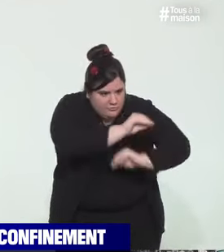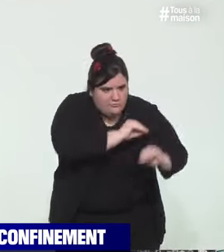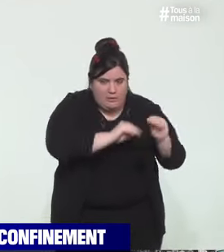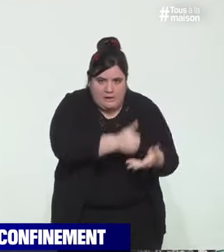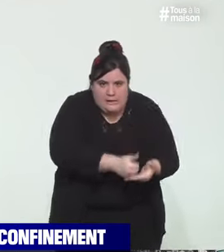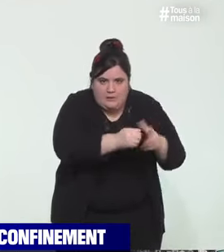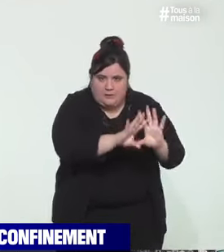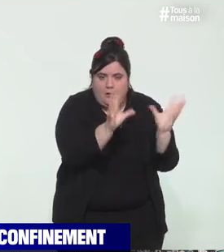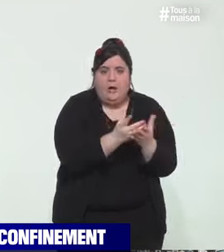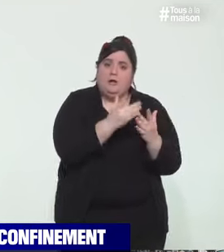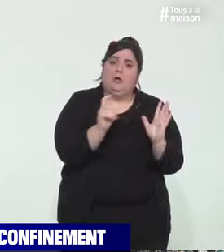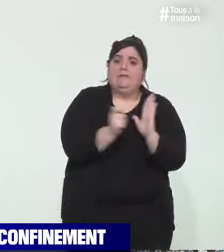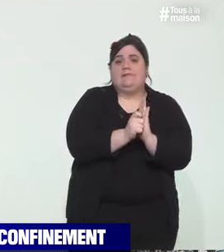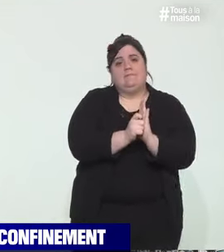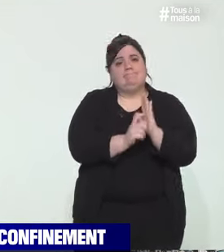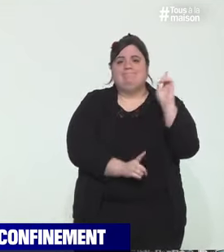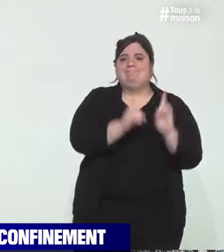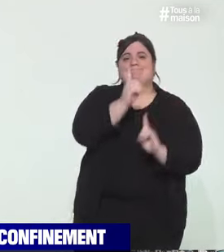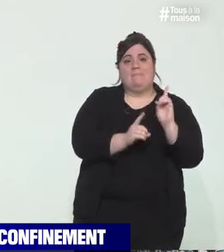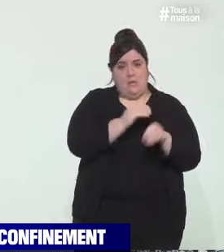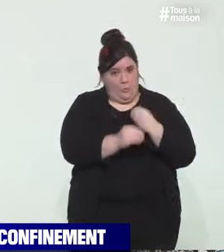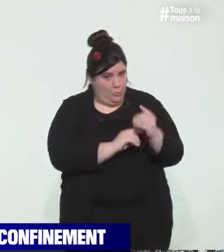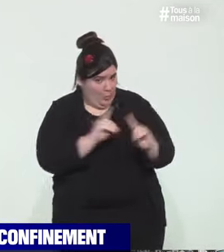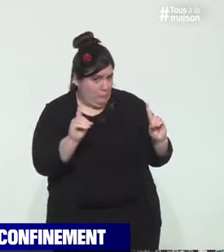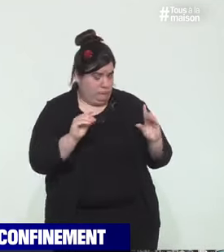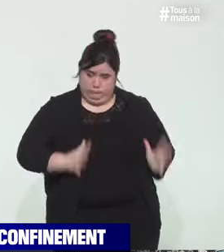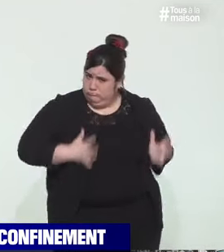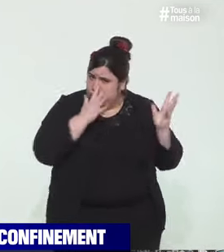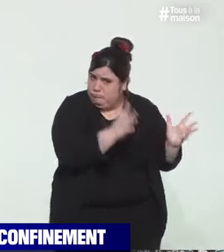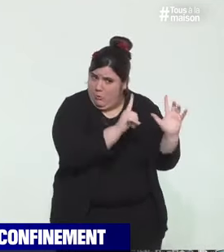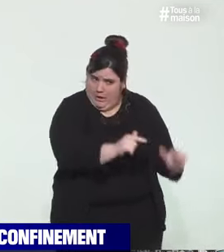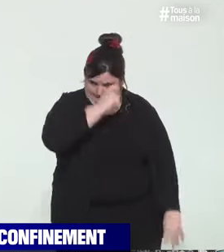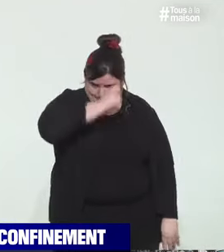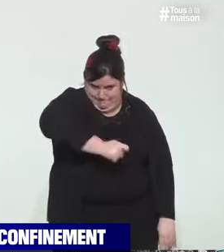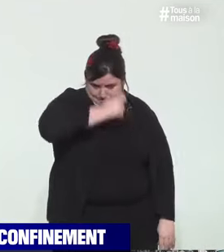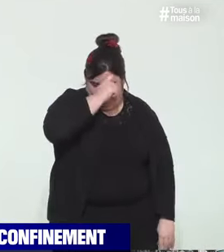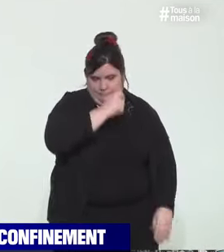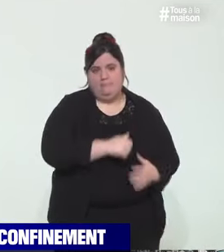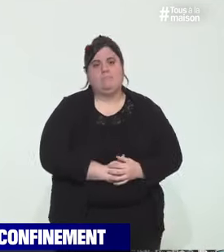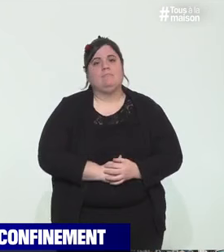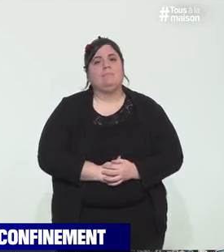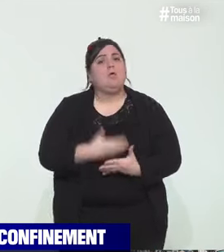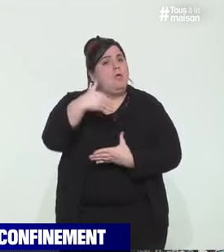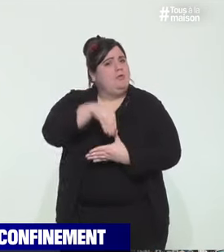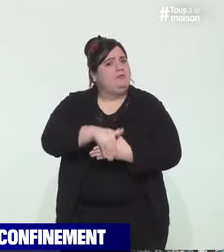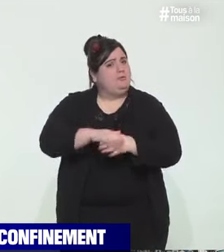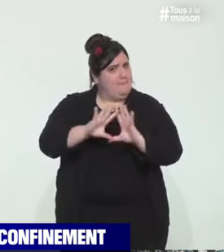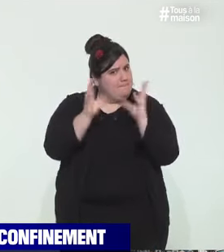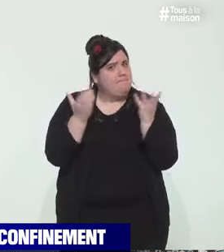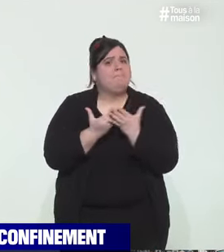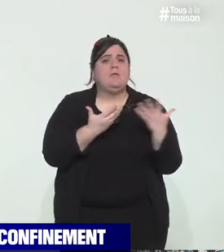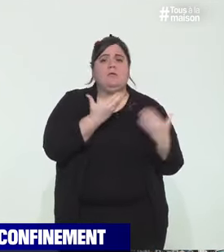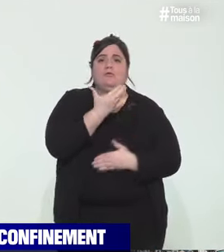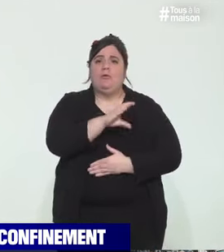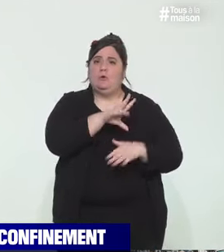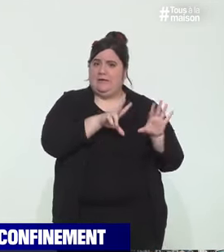ou pas. Ce soir, la pandémie de Covid-19 s'étend à 186 pays